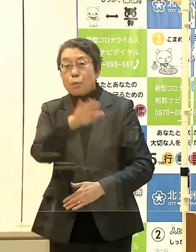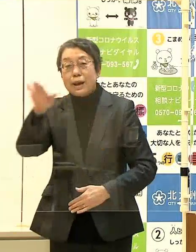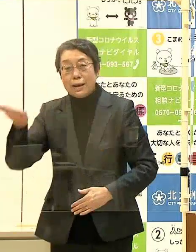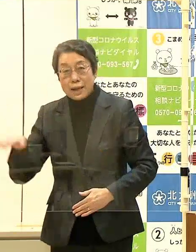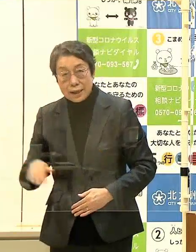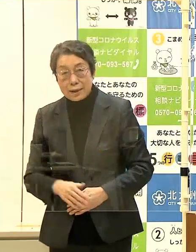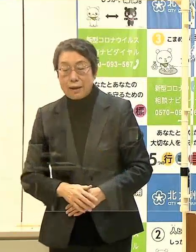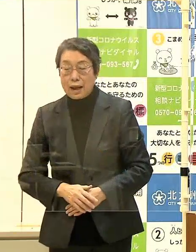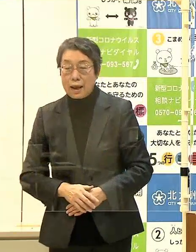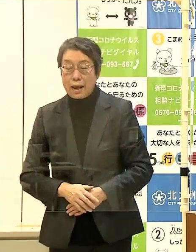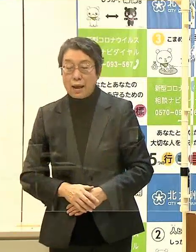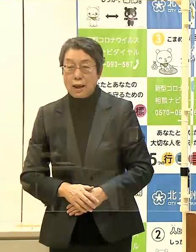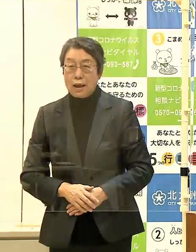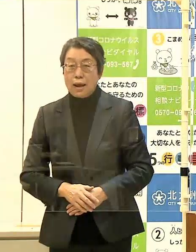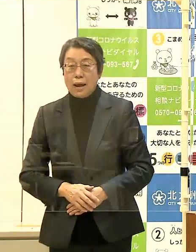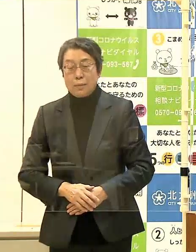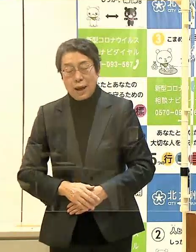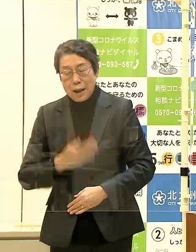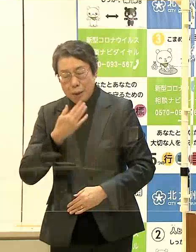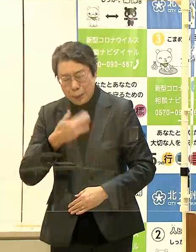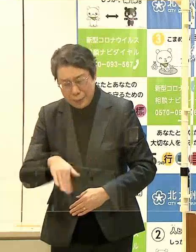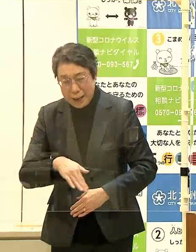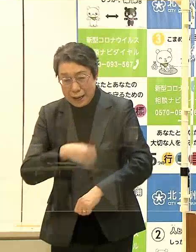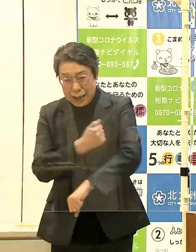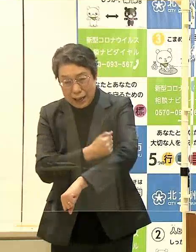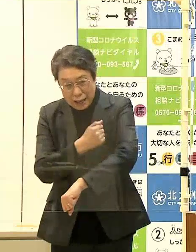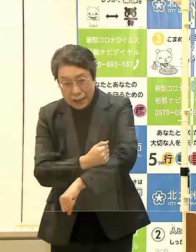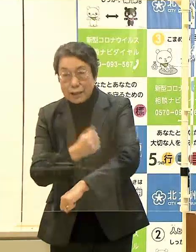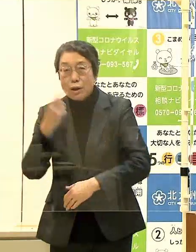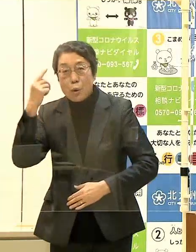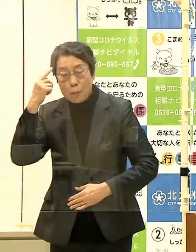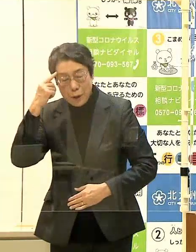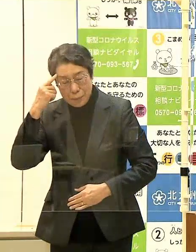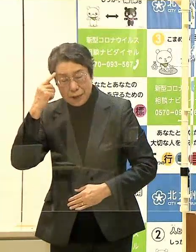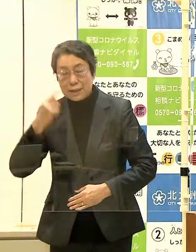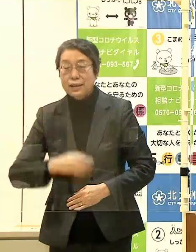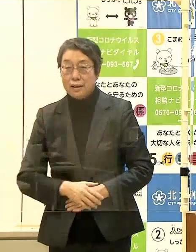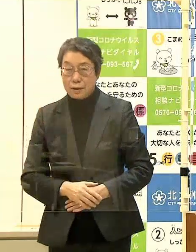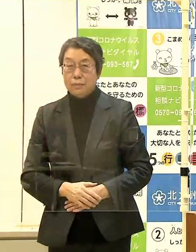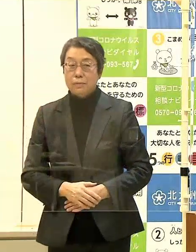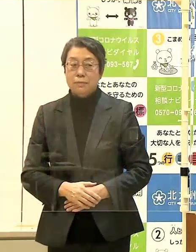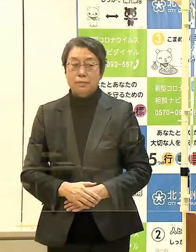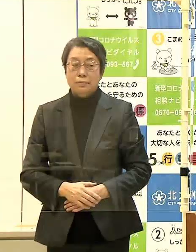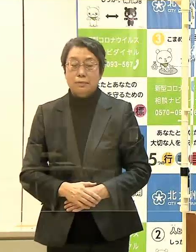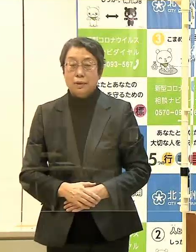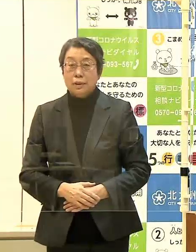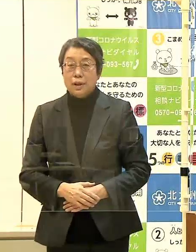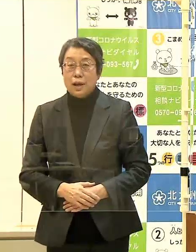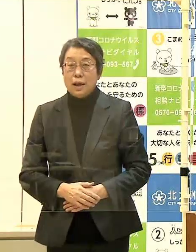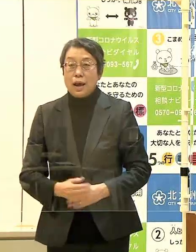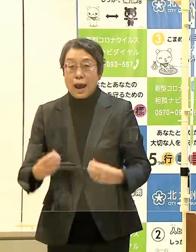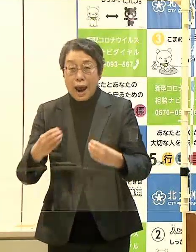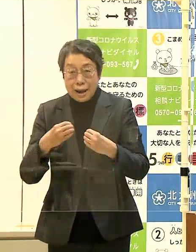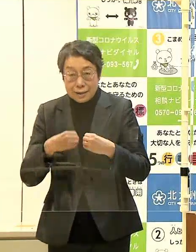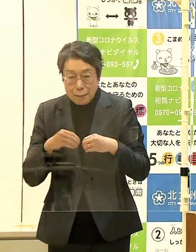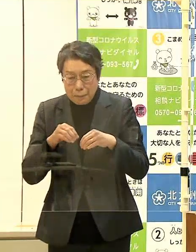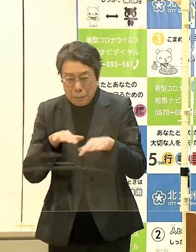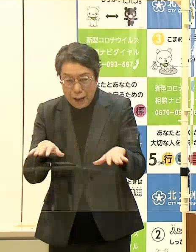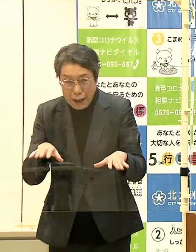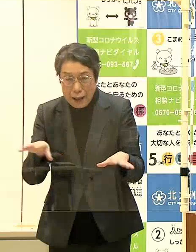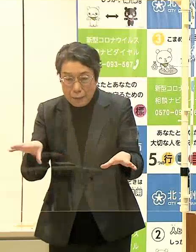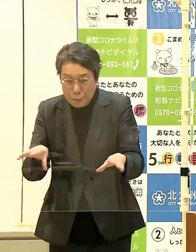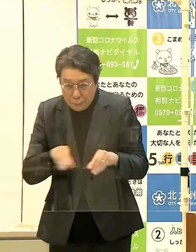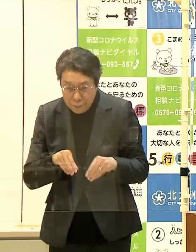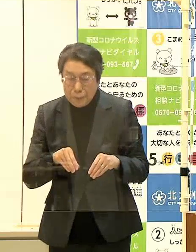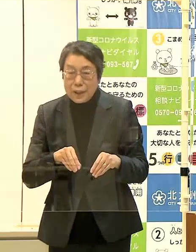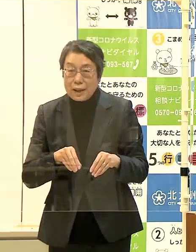何かと不自由をかけいたしますご不便をおかけいたしますけれども感染拡大を何としても